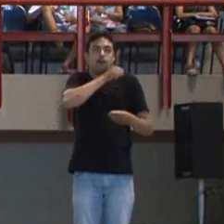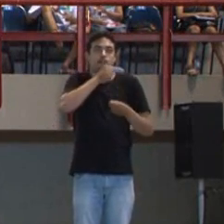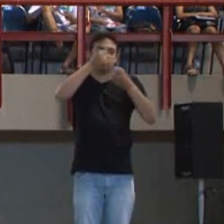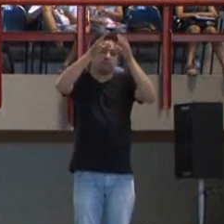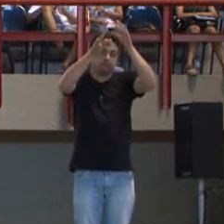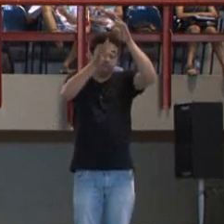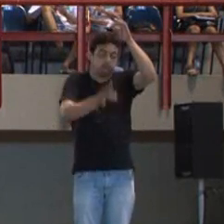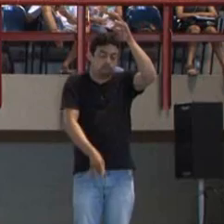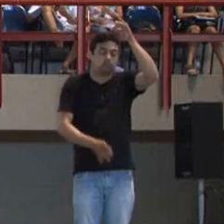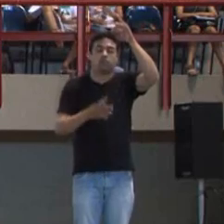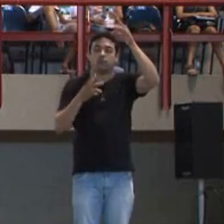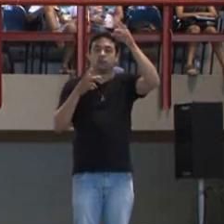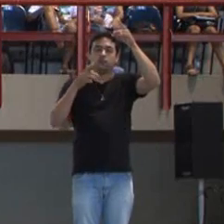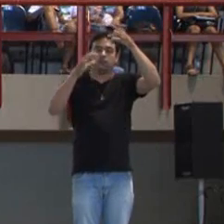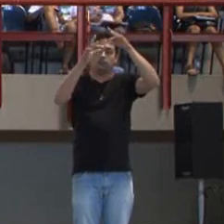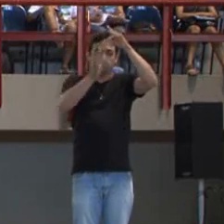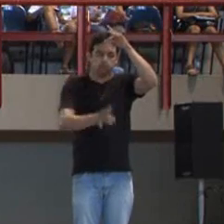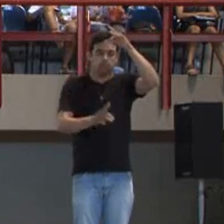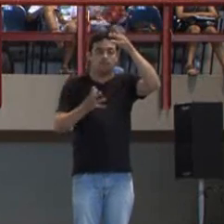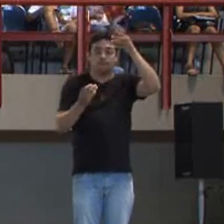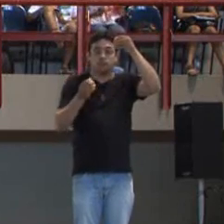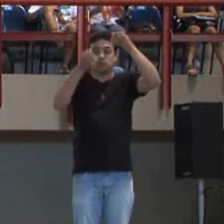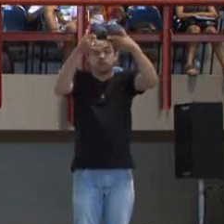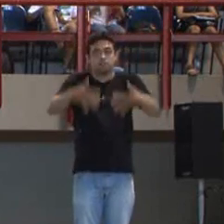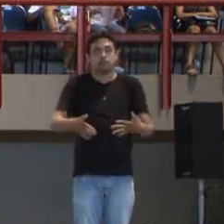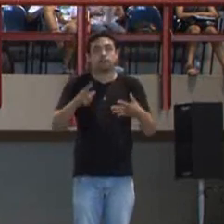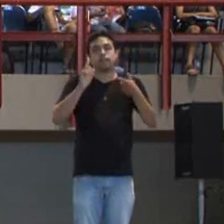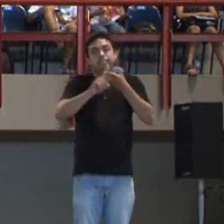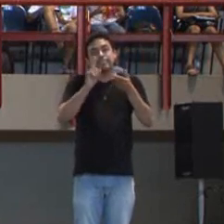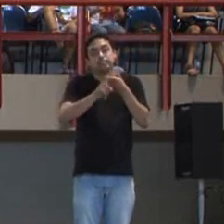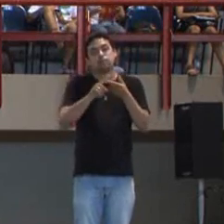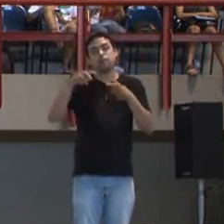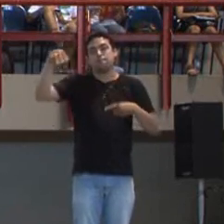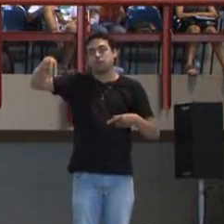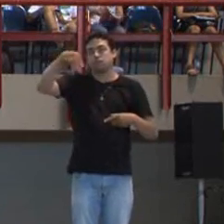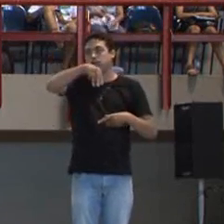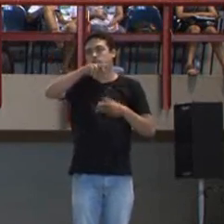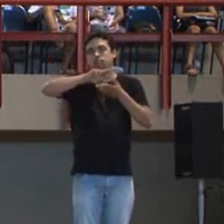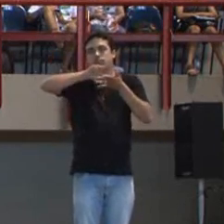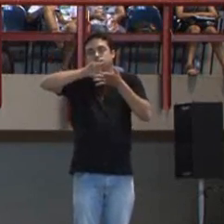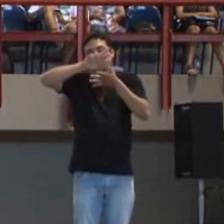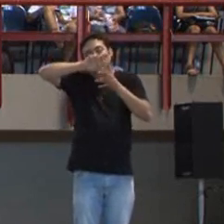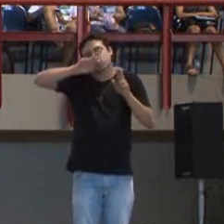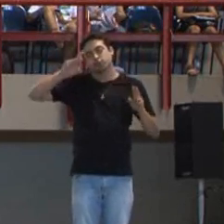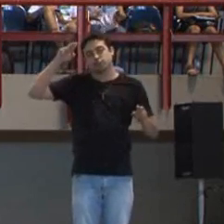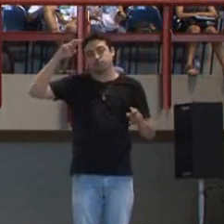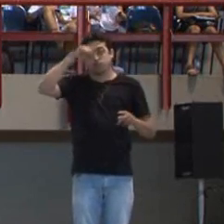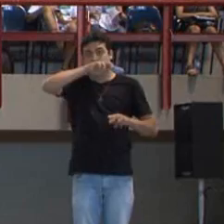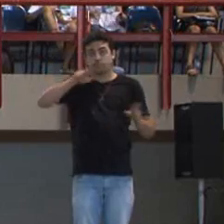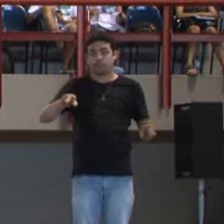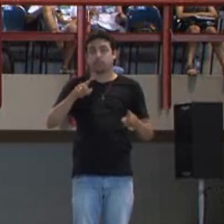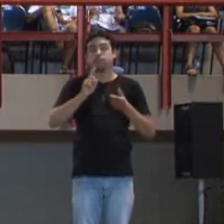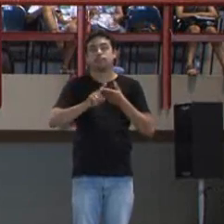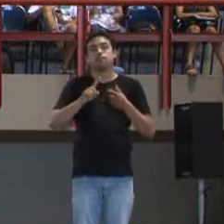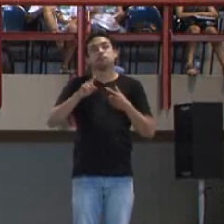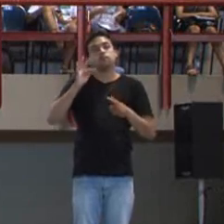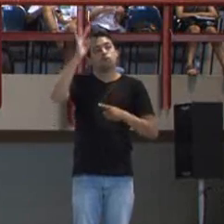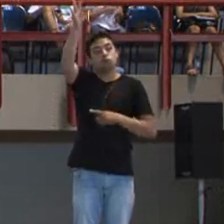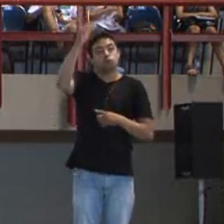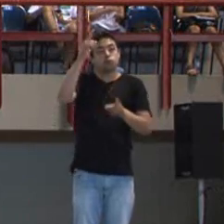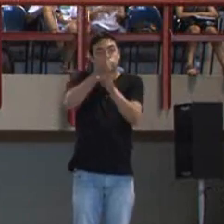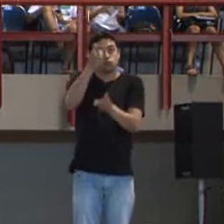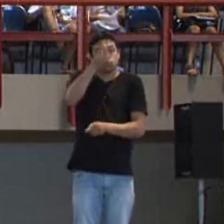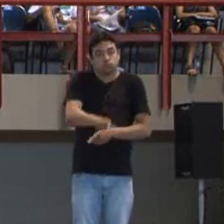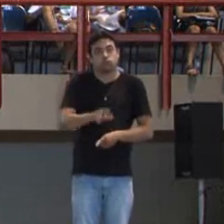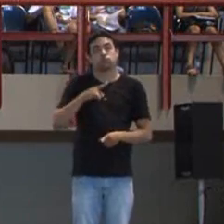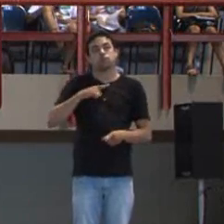milhões de informações, ainda mais que é diferente da matemática e de tudo mais. Gente, eu espero que a gente possa ter um outro encontro, espero que